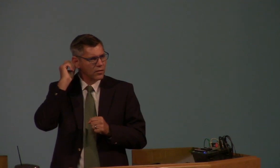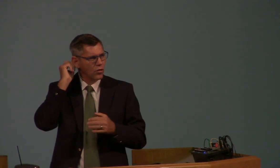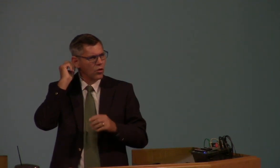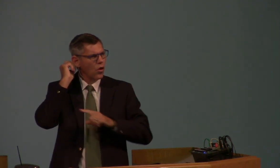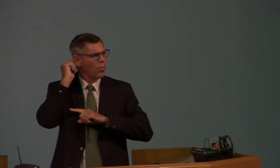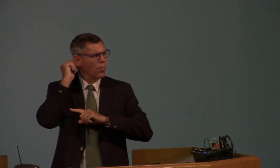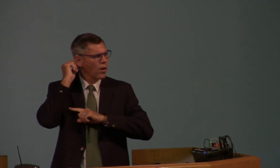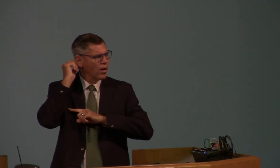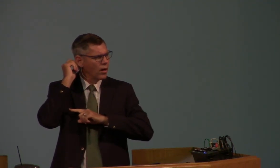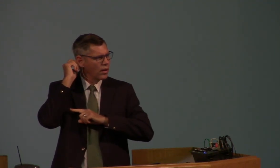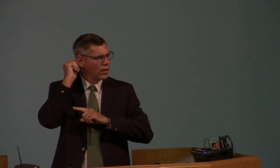Hoekom?